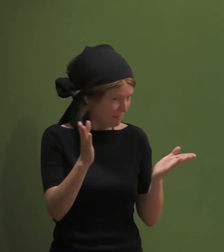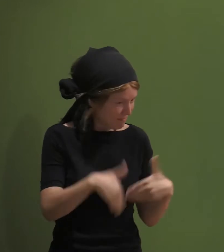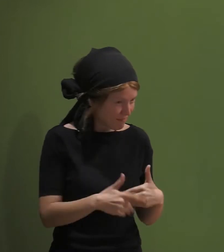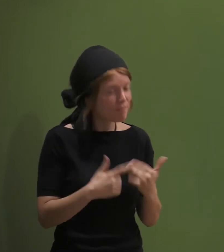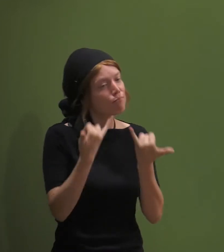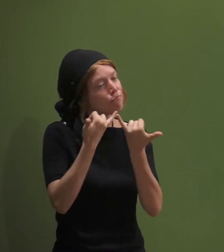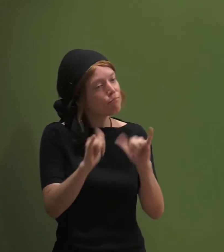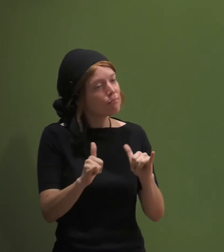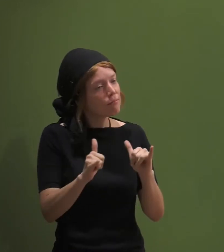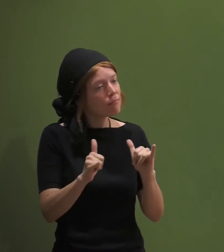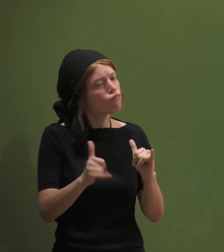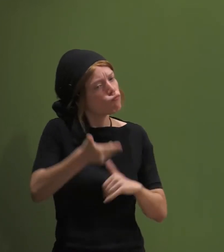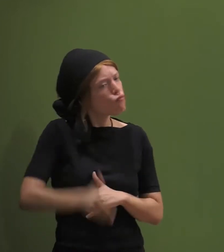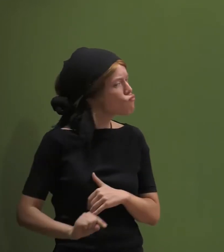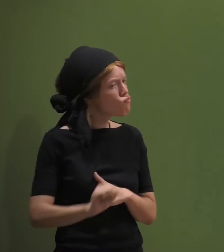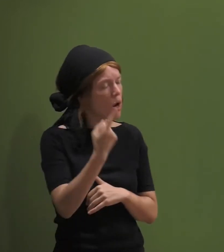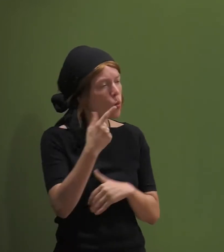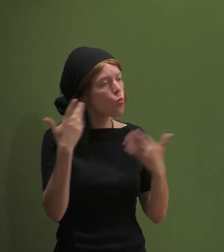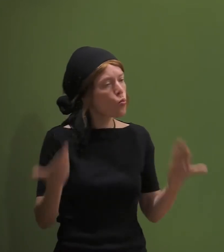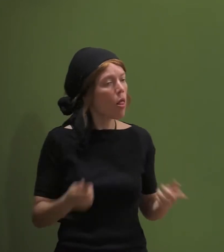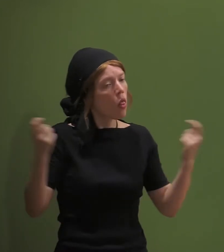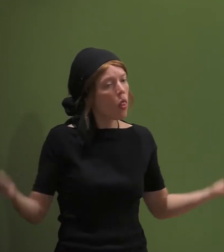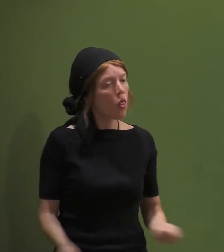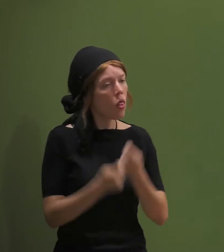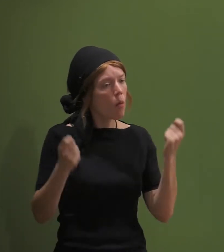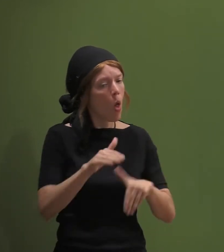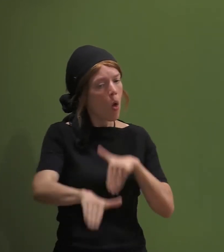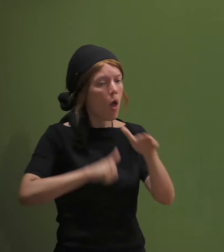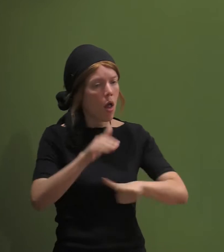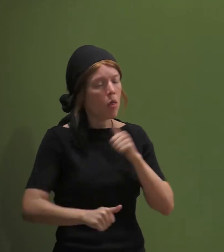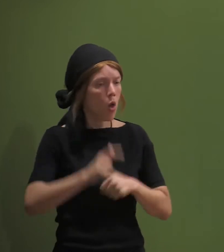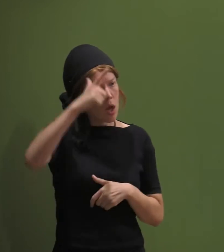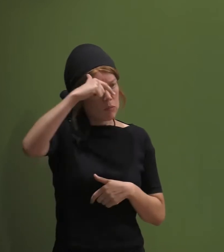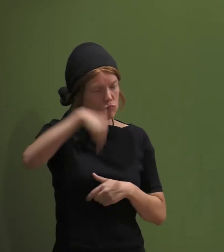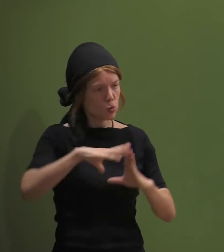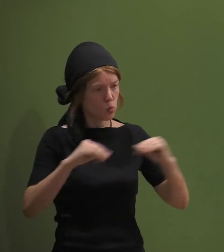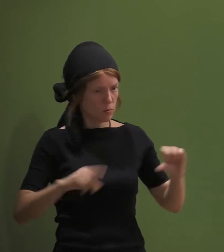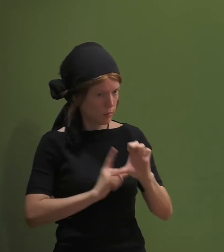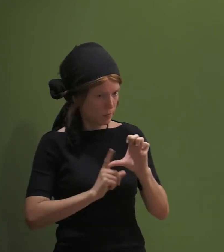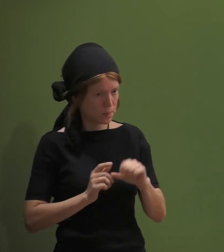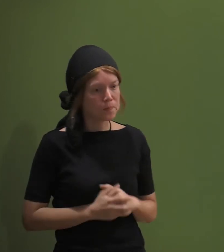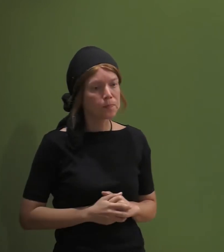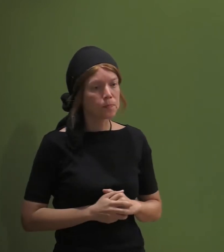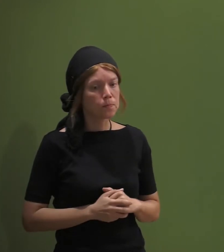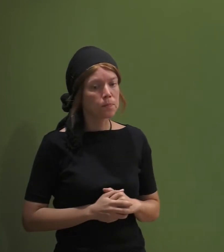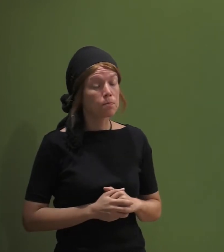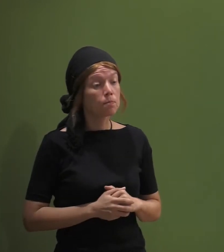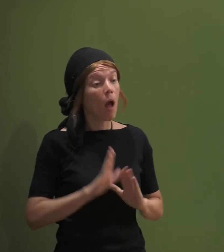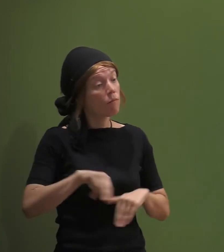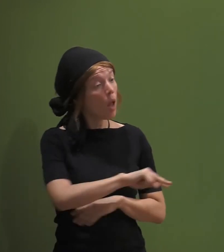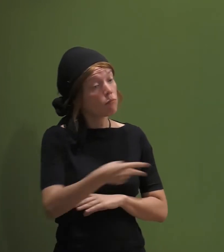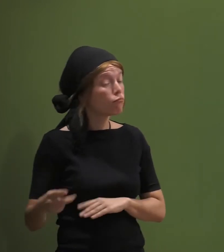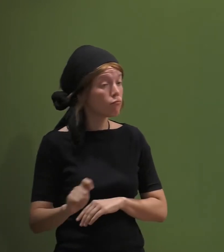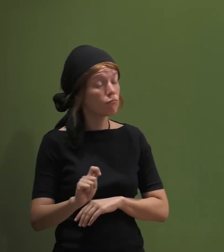el acontecimiento más relevante fue la celebración de las elecciones a rector de la Universidad de Extremadura, de las que resultó